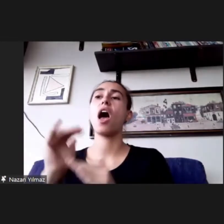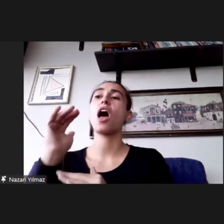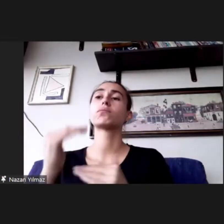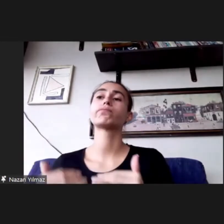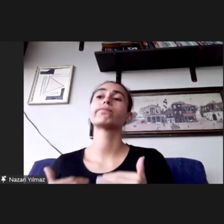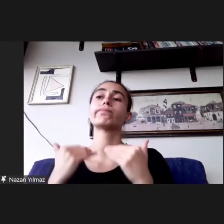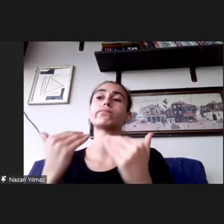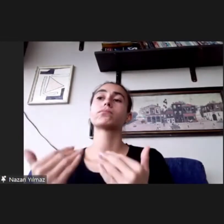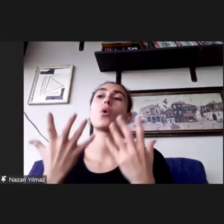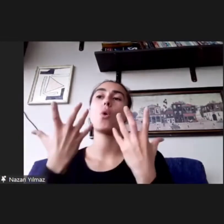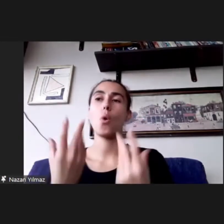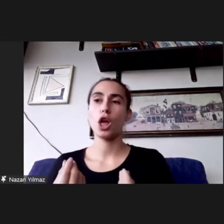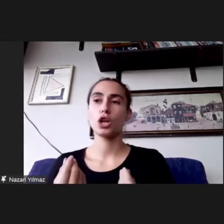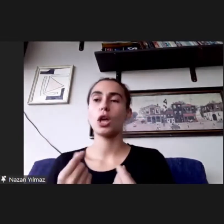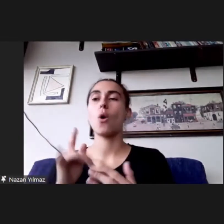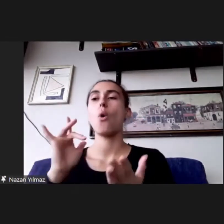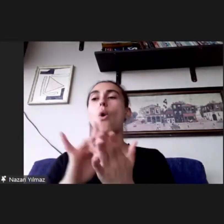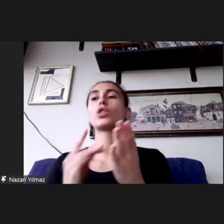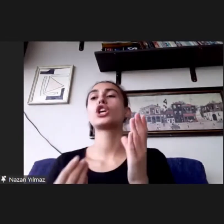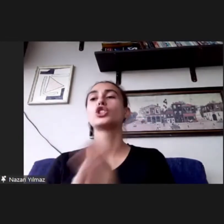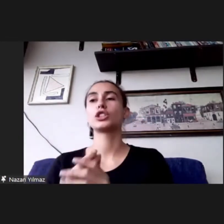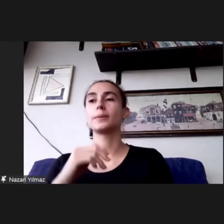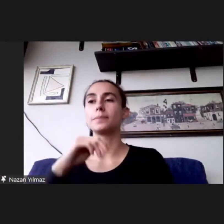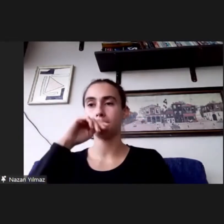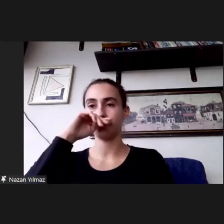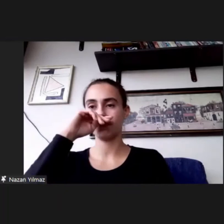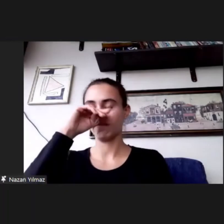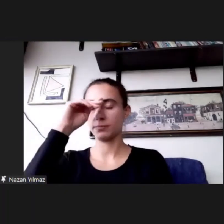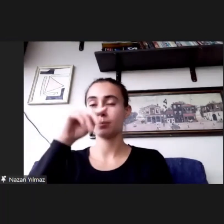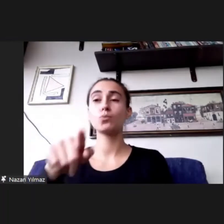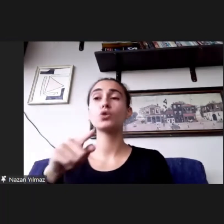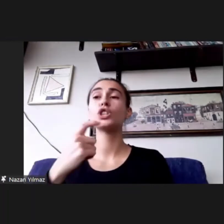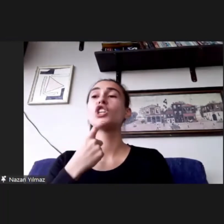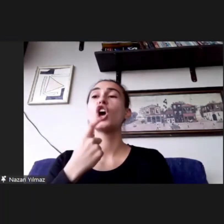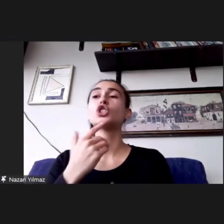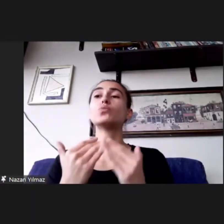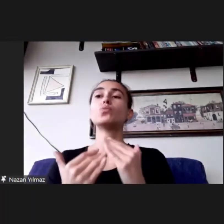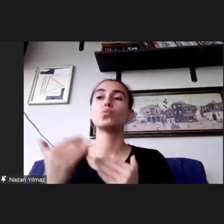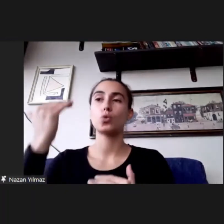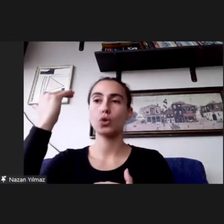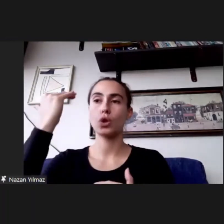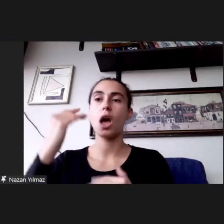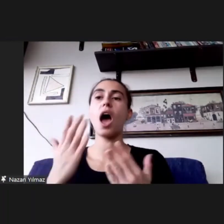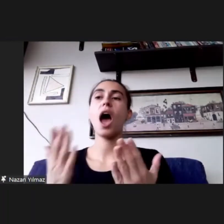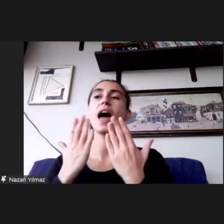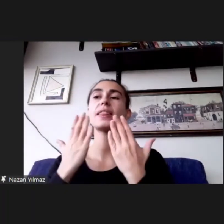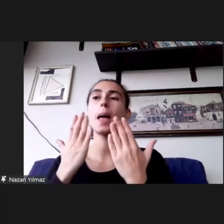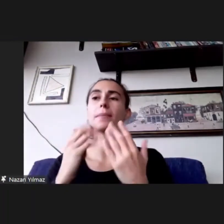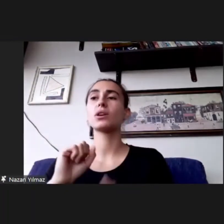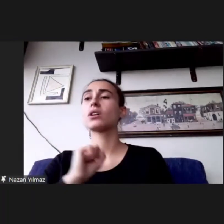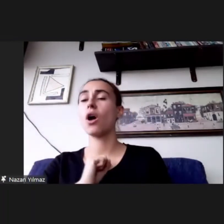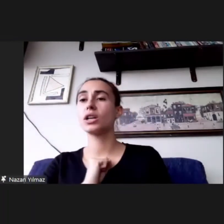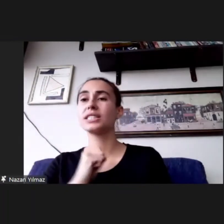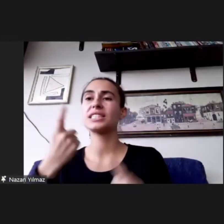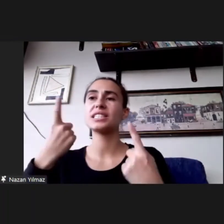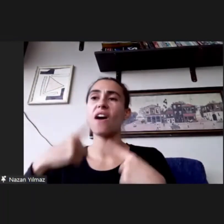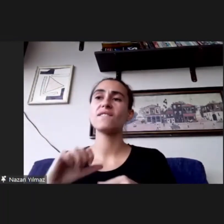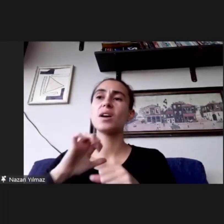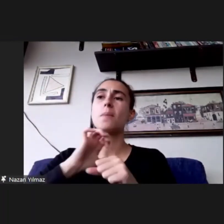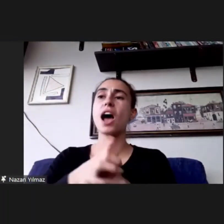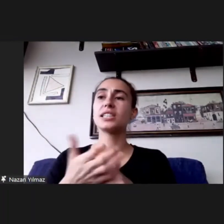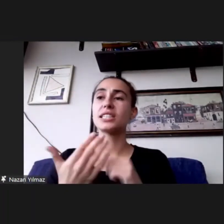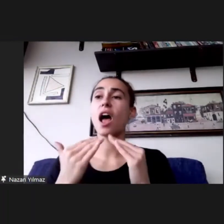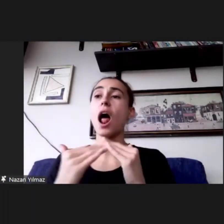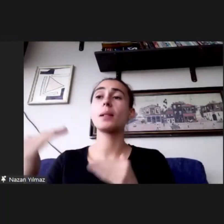aksatabileceği ortaya atıldı. Bunun dışında yaş büyüdükçe akademik kaygı ve sınav baskısının da artmasıyla